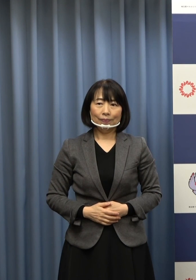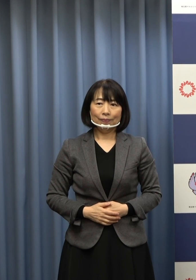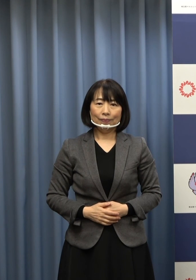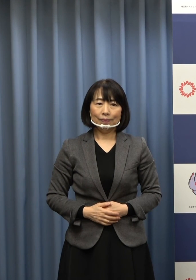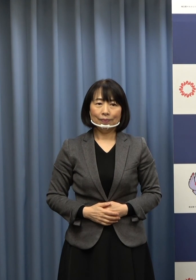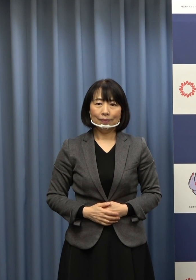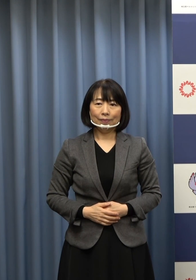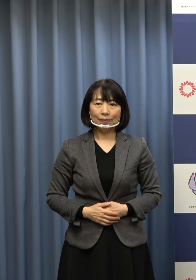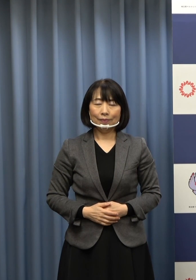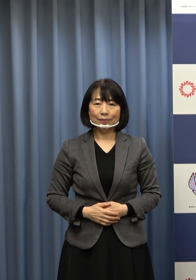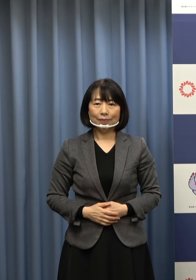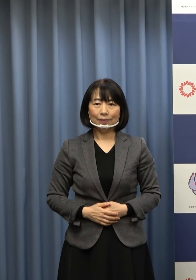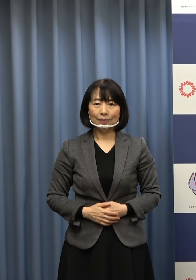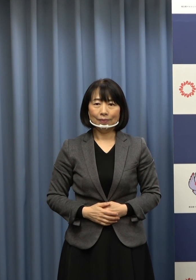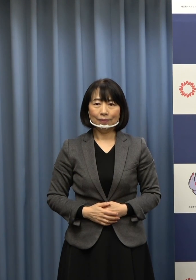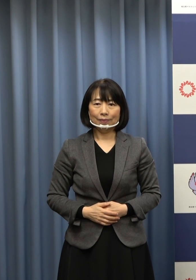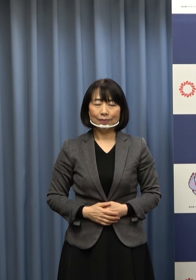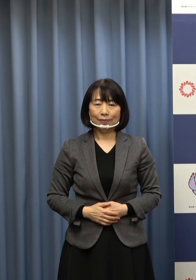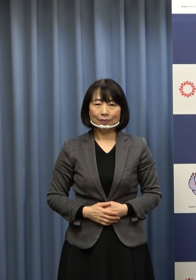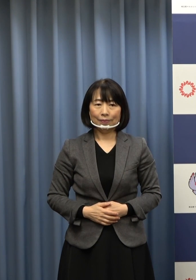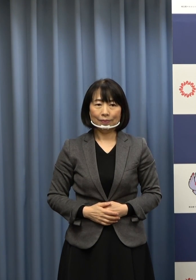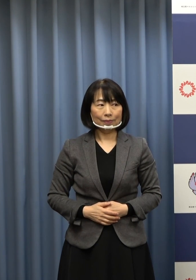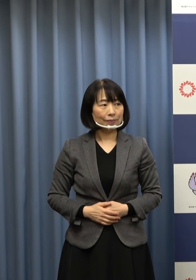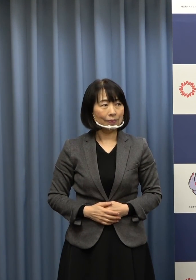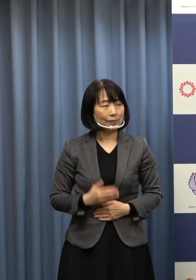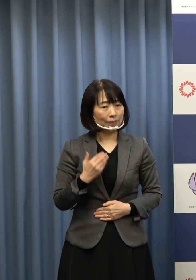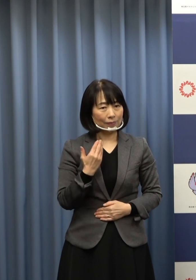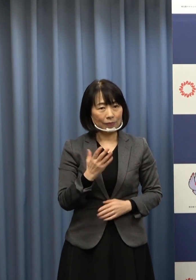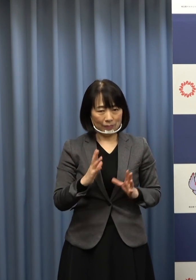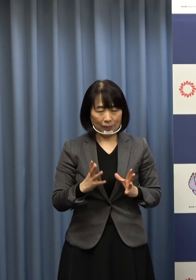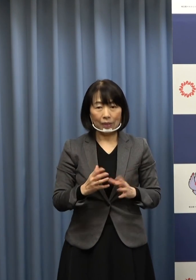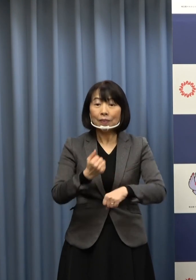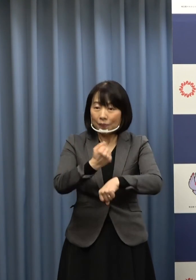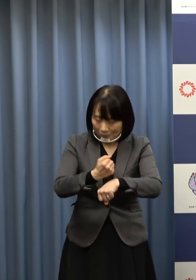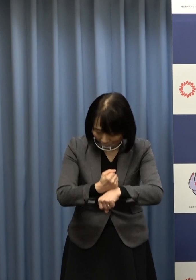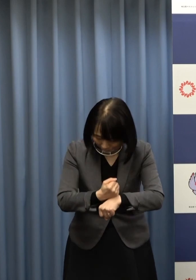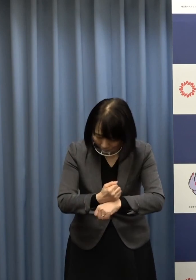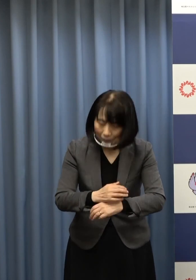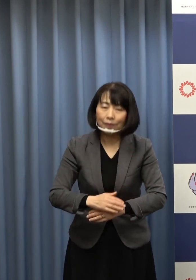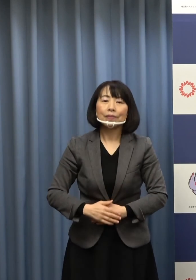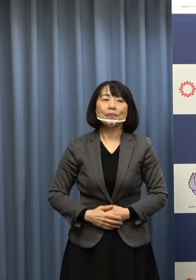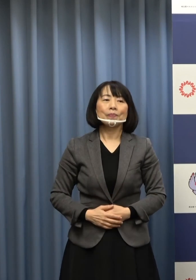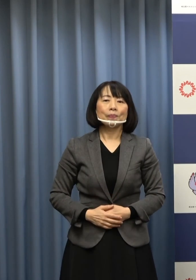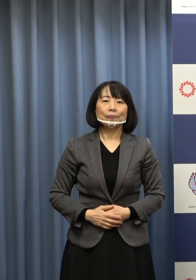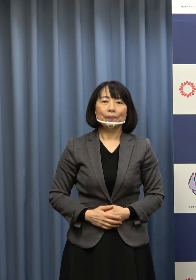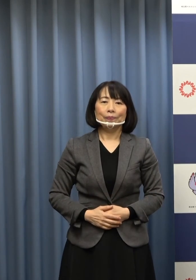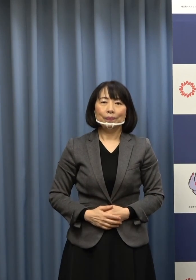いかがでしょうか。 お疲れ様でした。